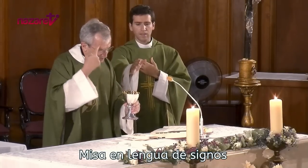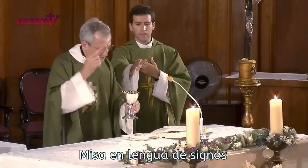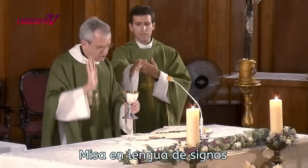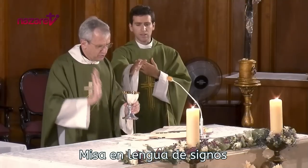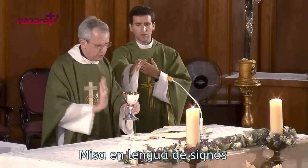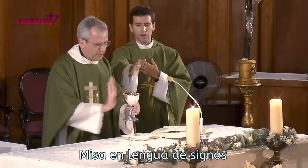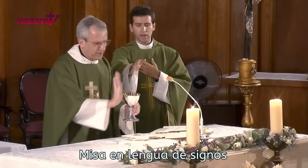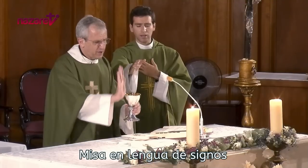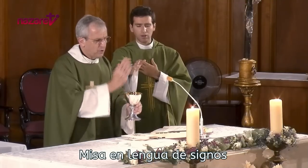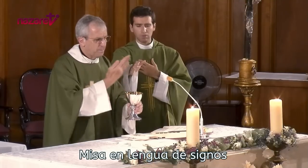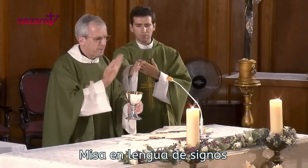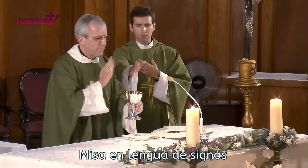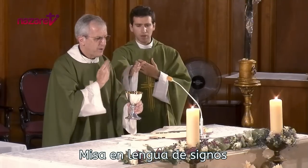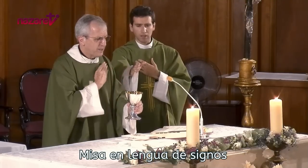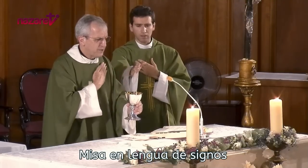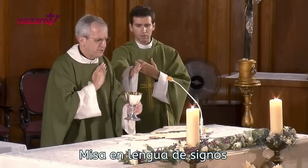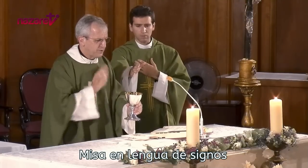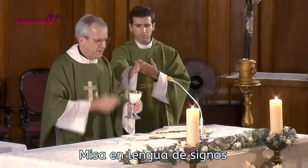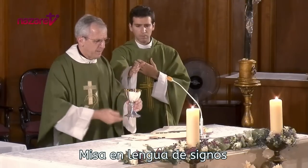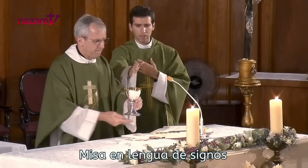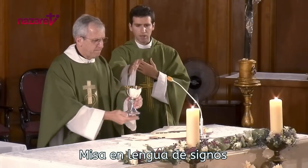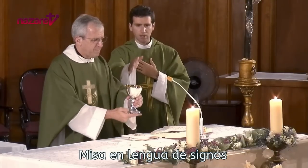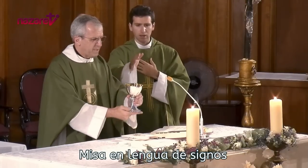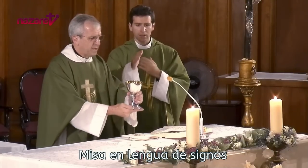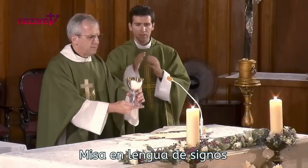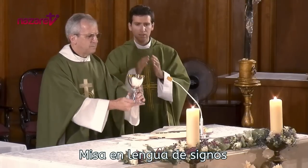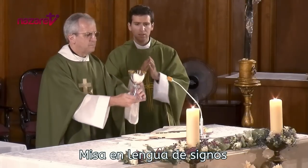esto en conmemoración mía.